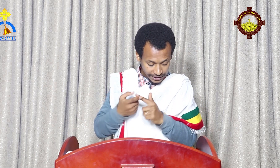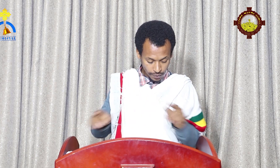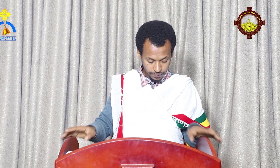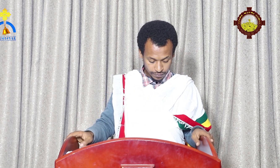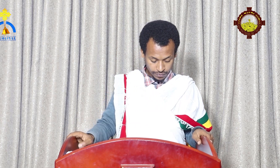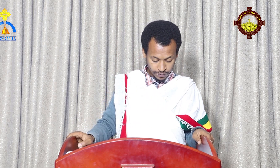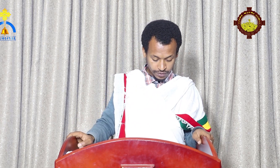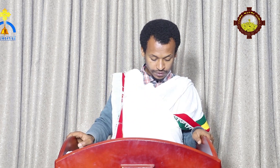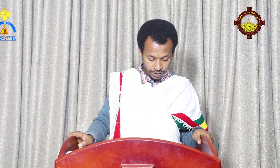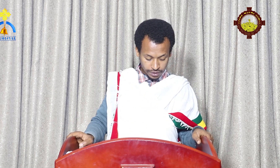ሁለተኛው